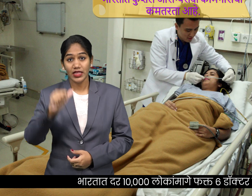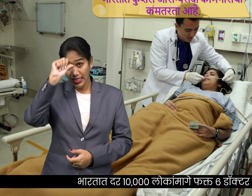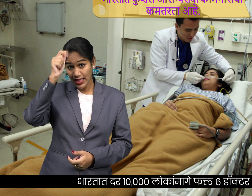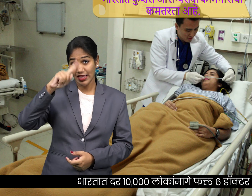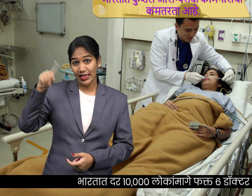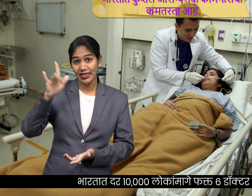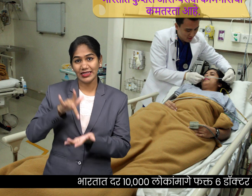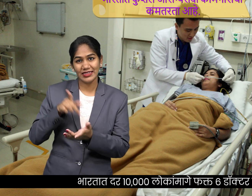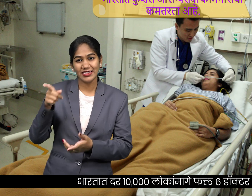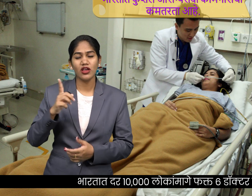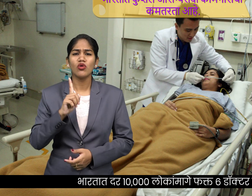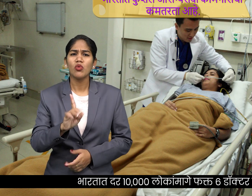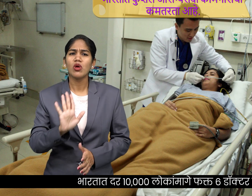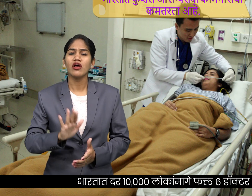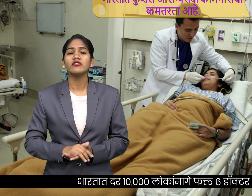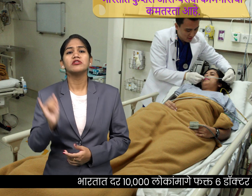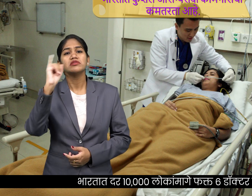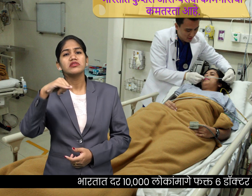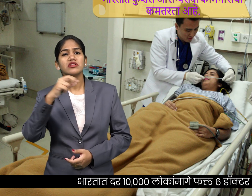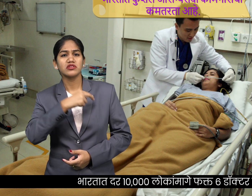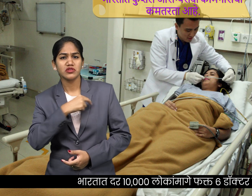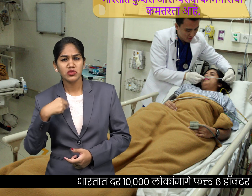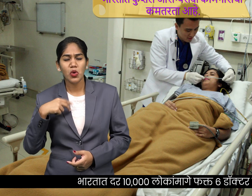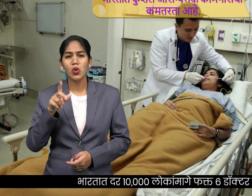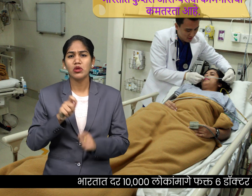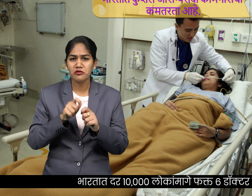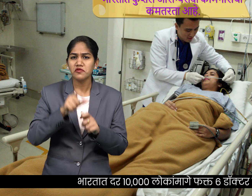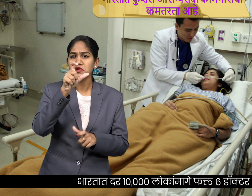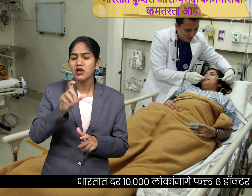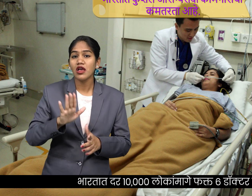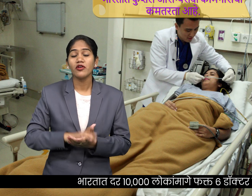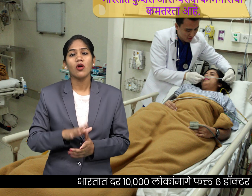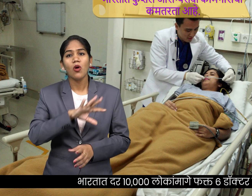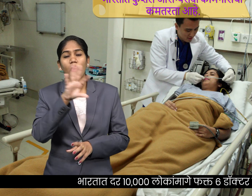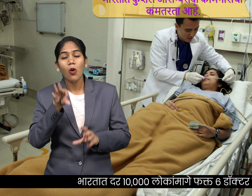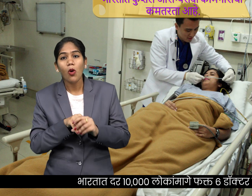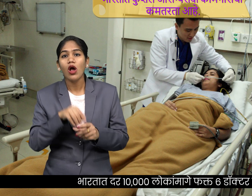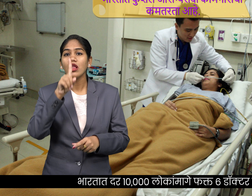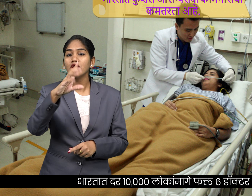भारतात दर 10,000 लोकांमध्ये फक्त 6 डॉक्टर होते